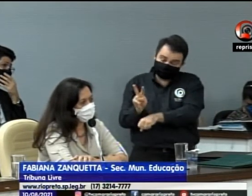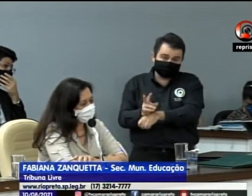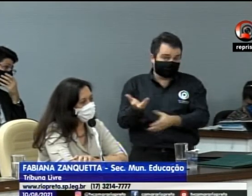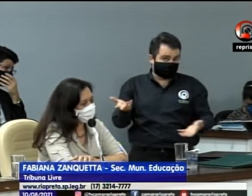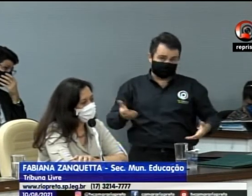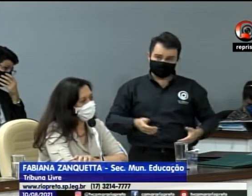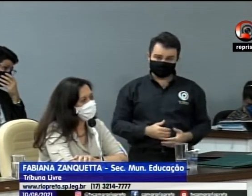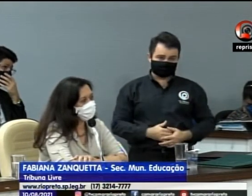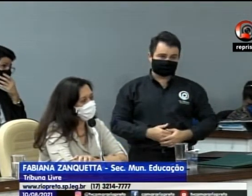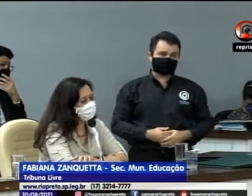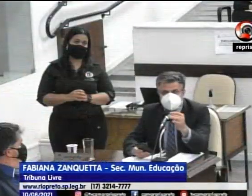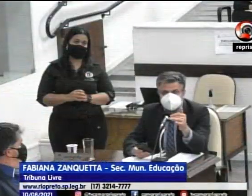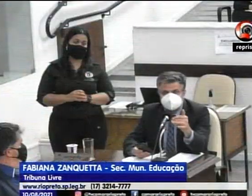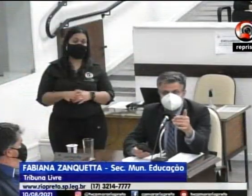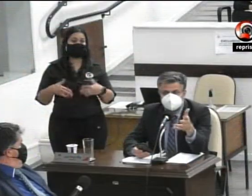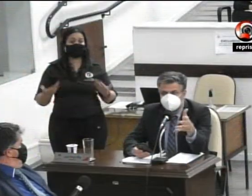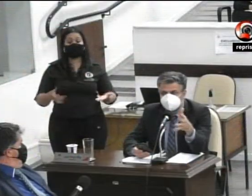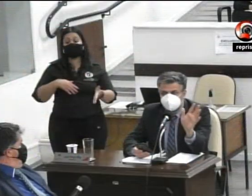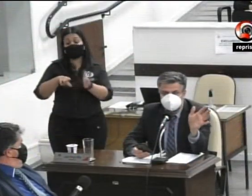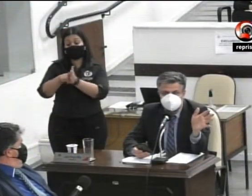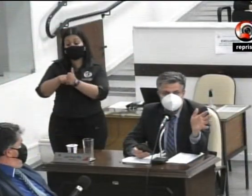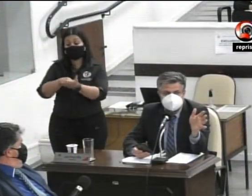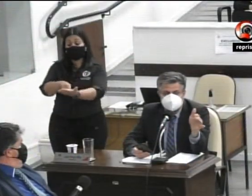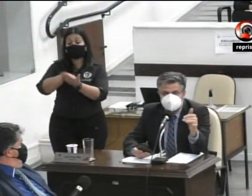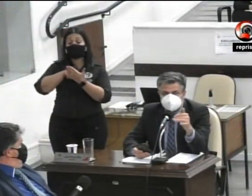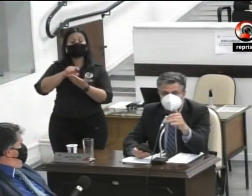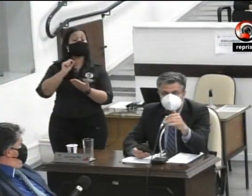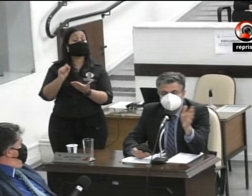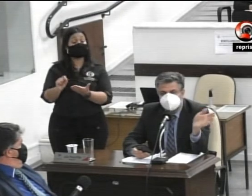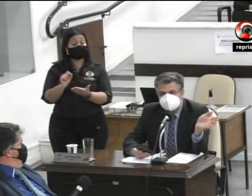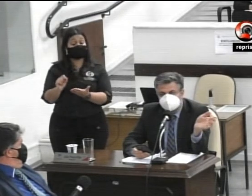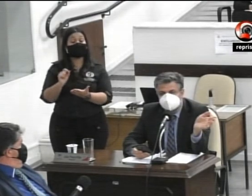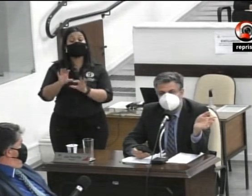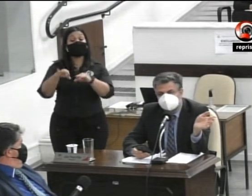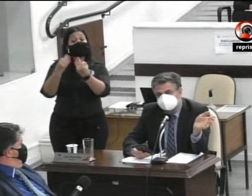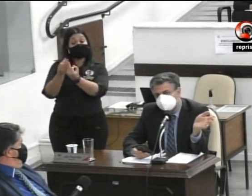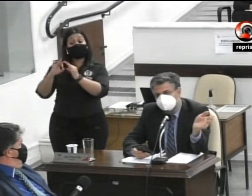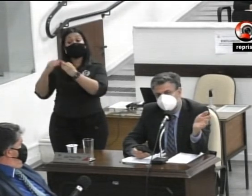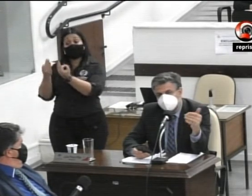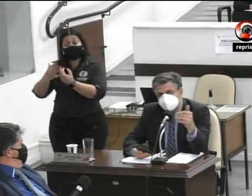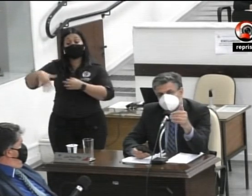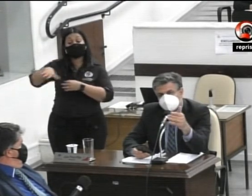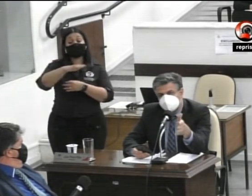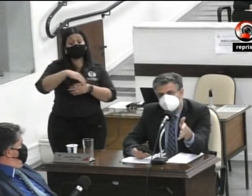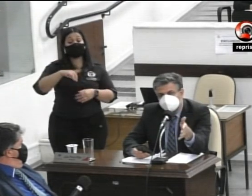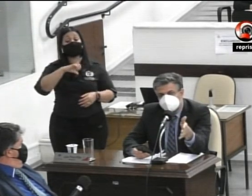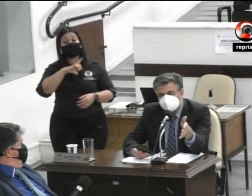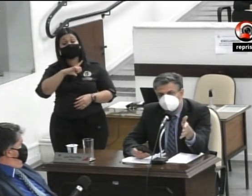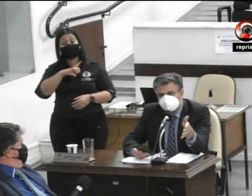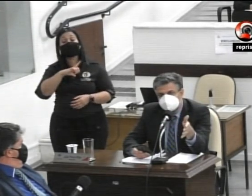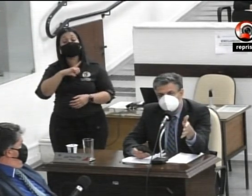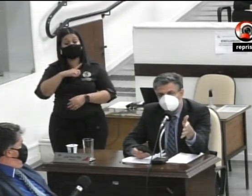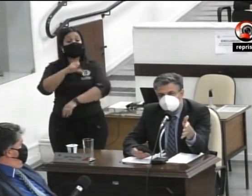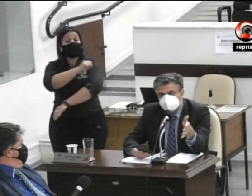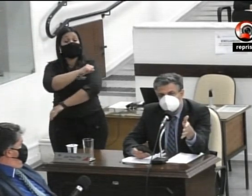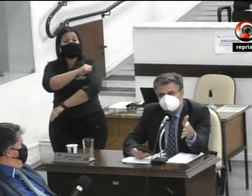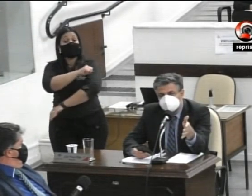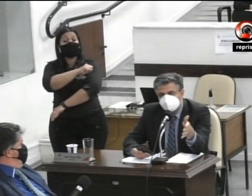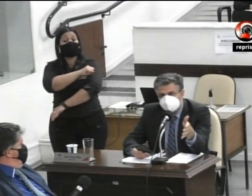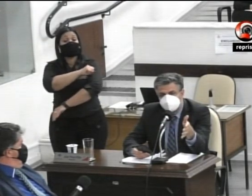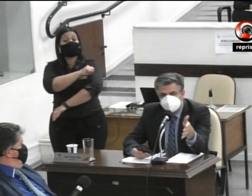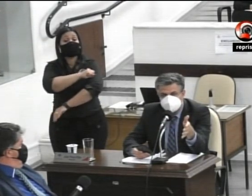então, nós estamos diante... A pesquisa apontou que as famílias que têm alunos em